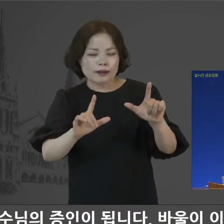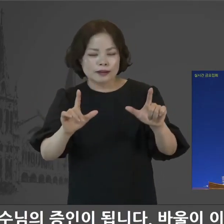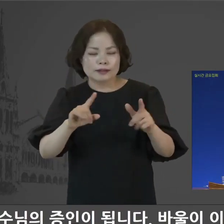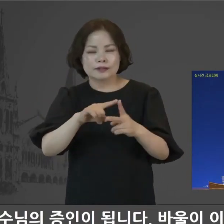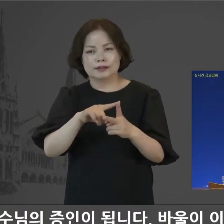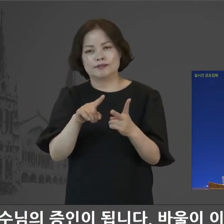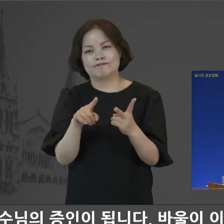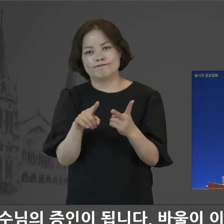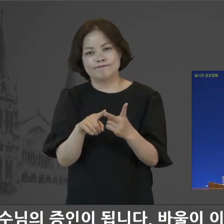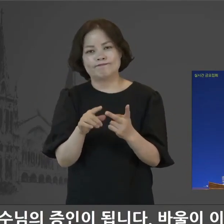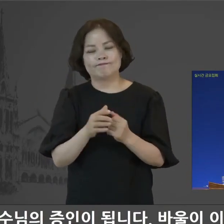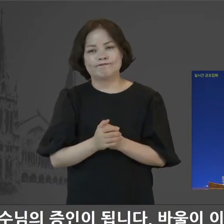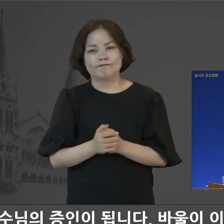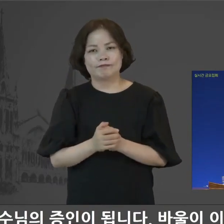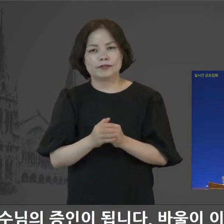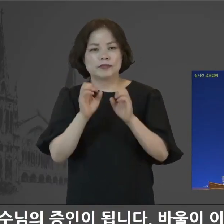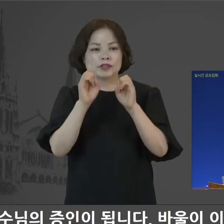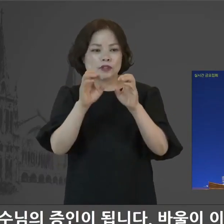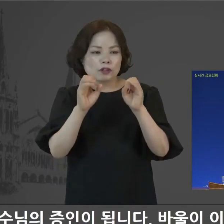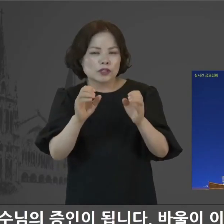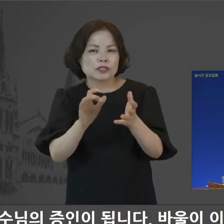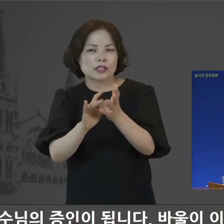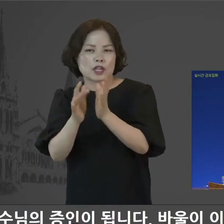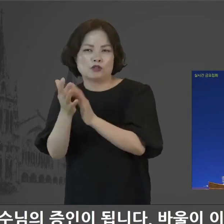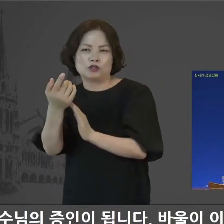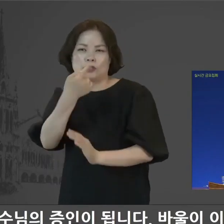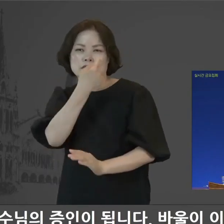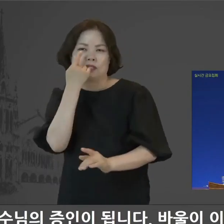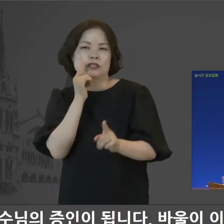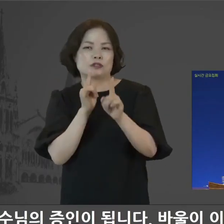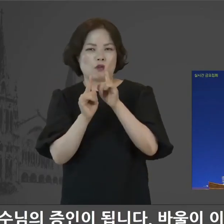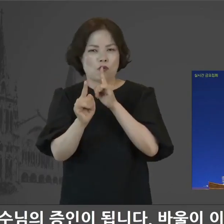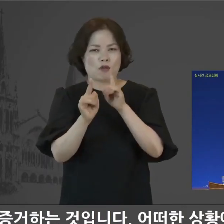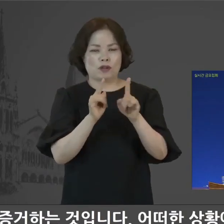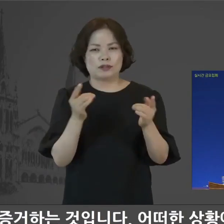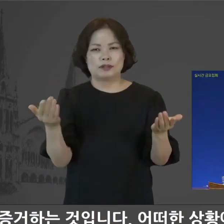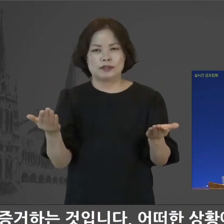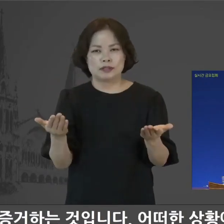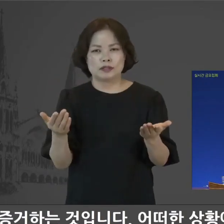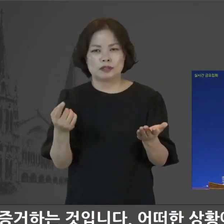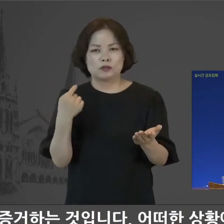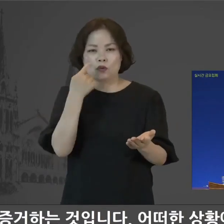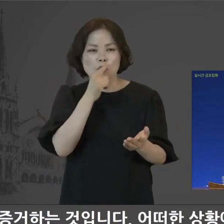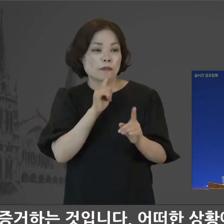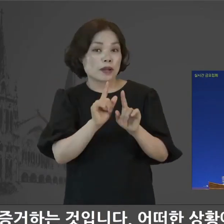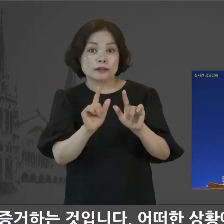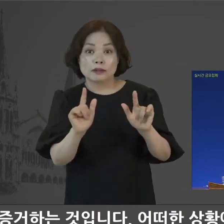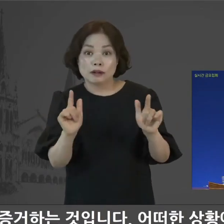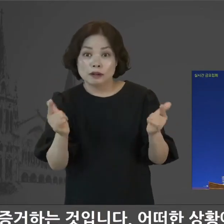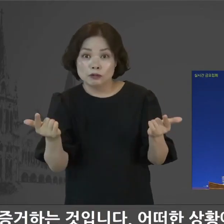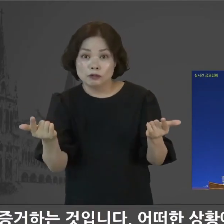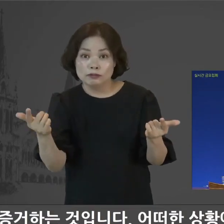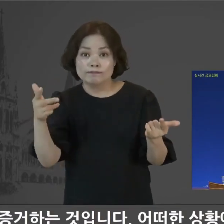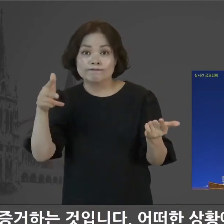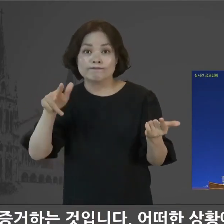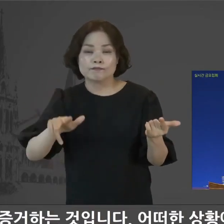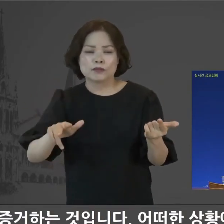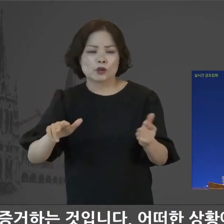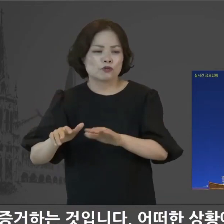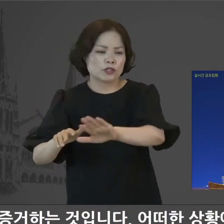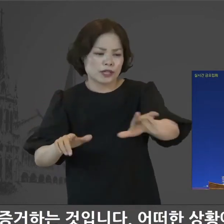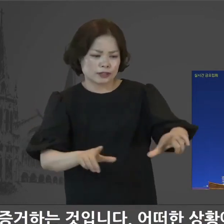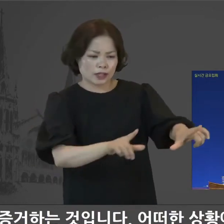있었든지 전해야 될 예수를 증거하는 겁니다. 꼭 입을 열지 않더라도 우리의